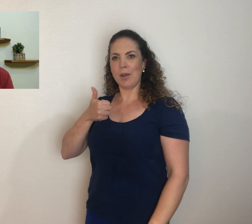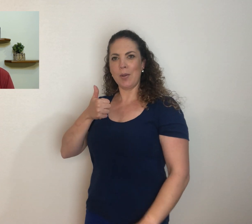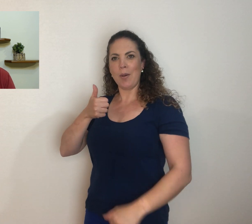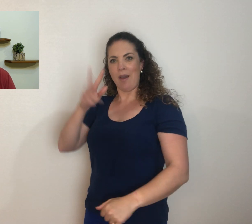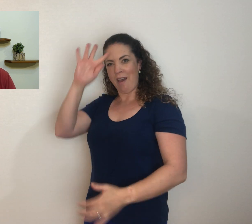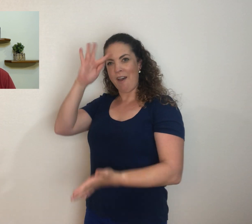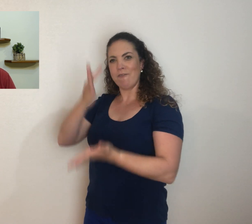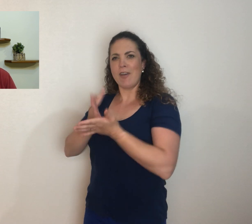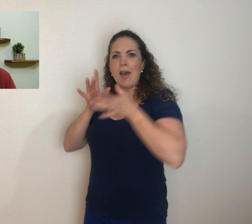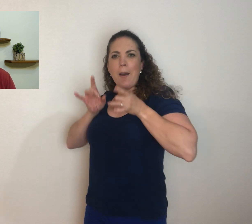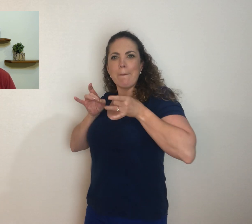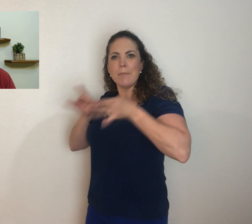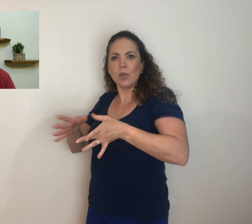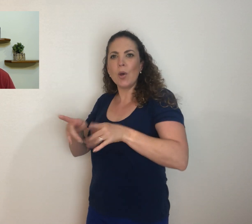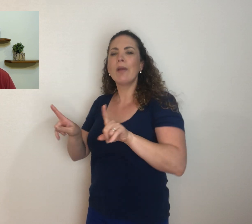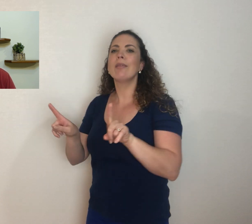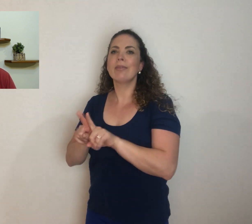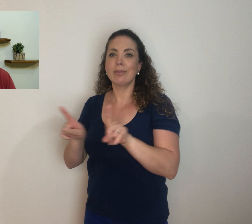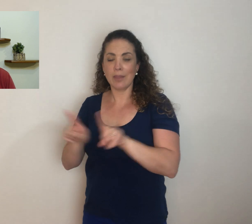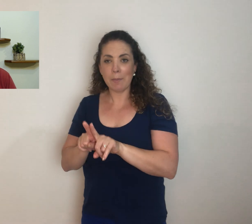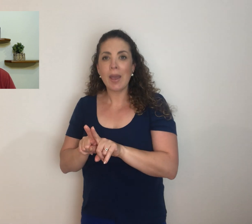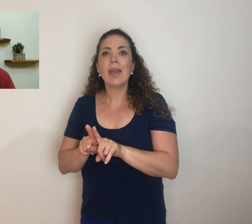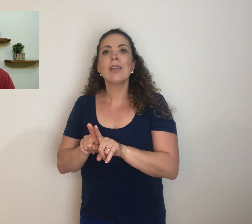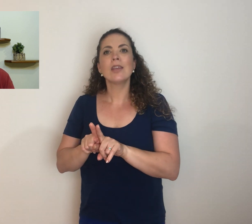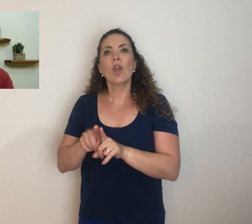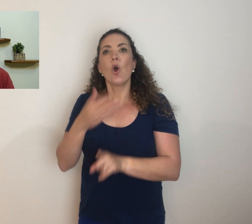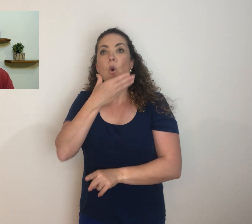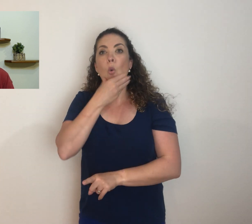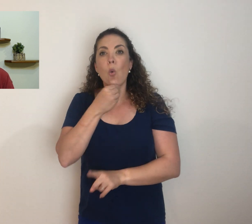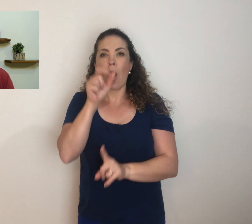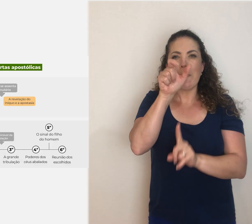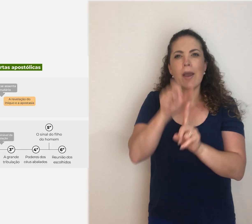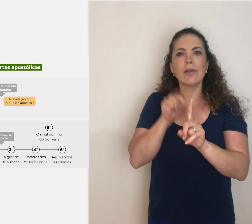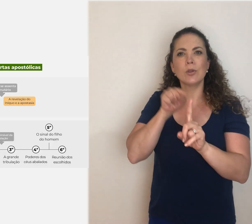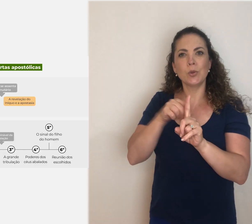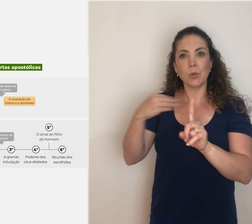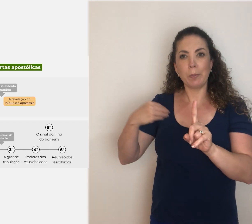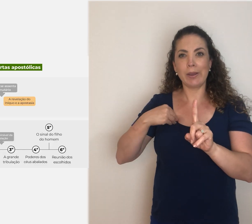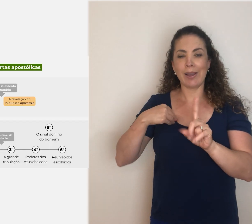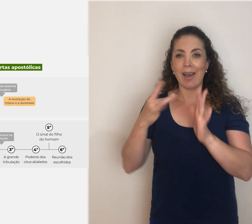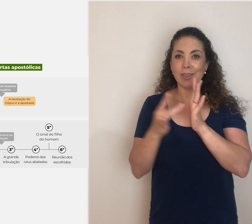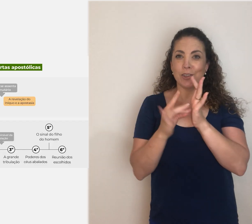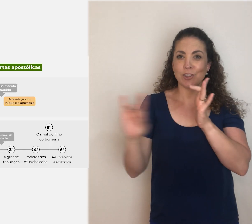Vamos ver, então, como é que isto aqui se encaixa e é coerente com o ensino de Jesus.